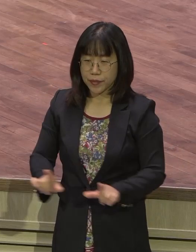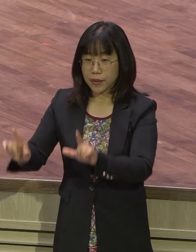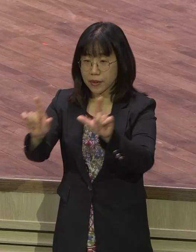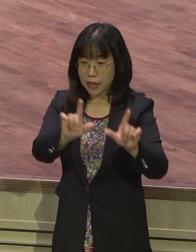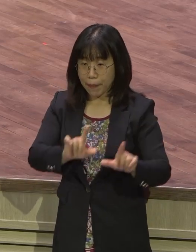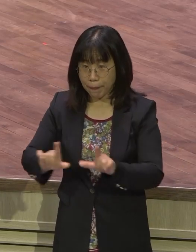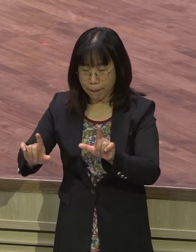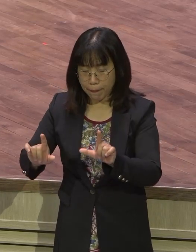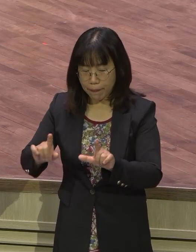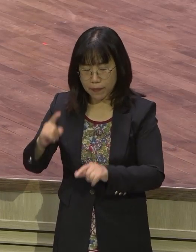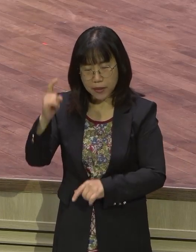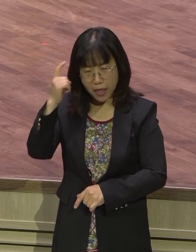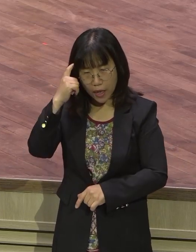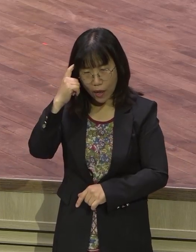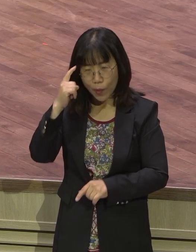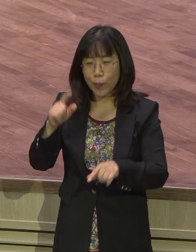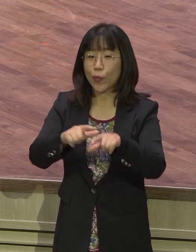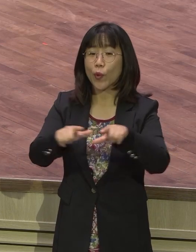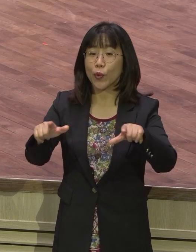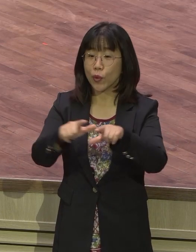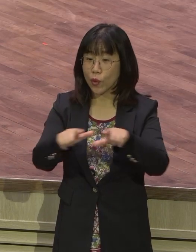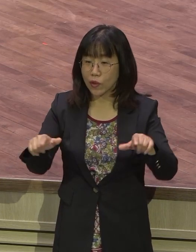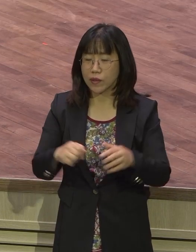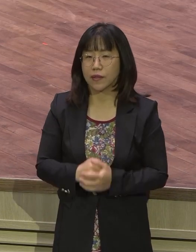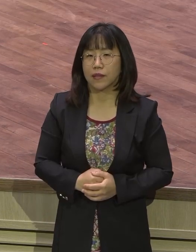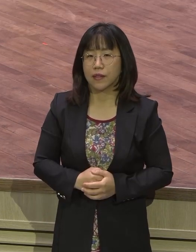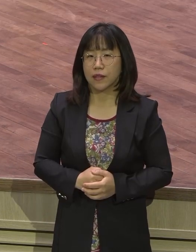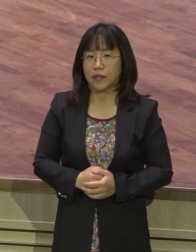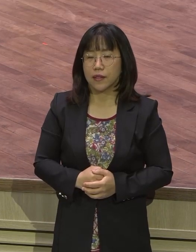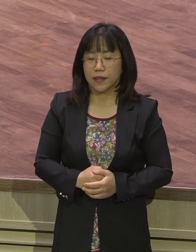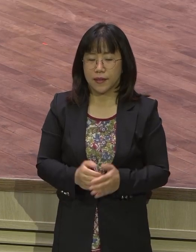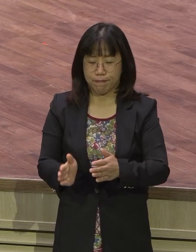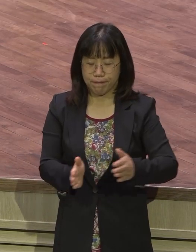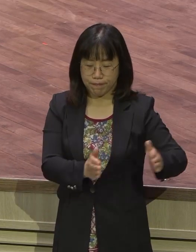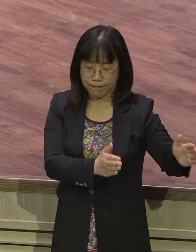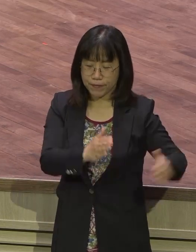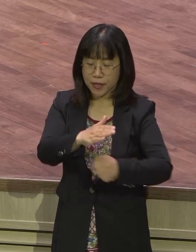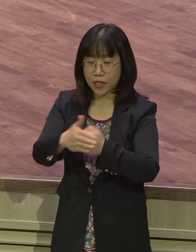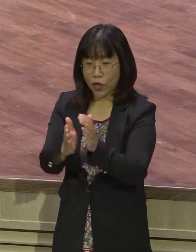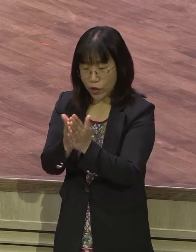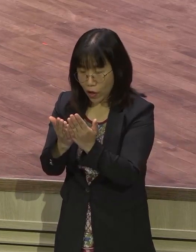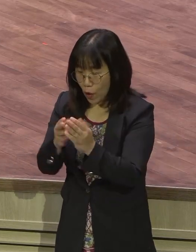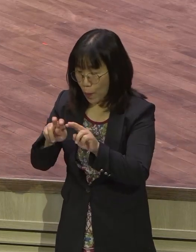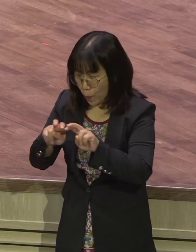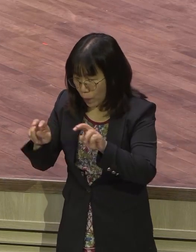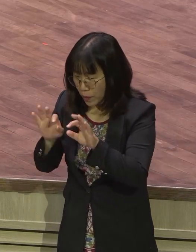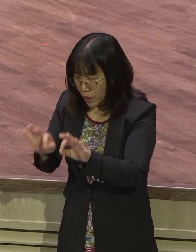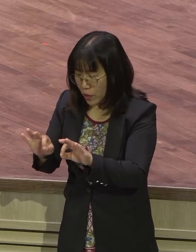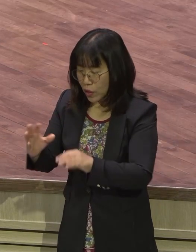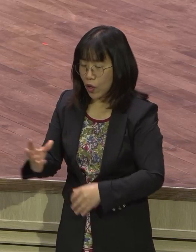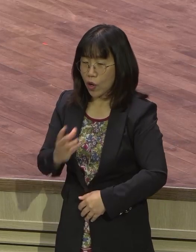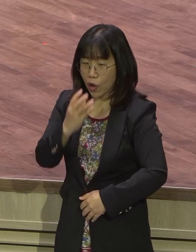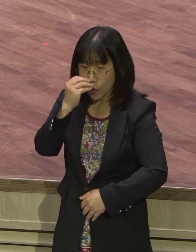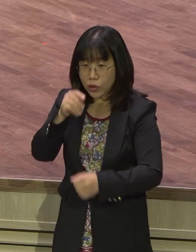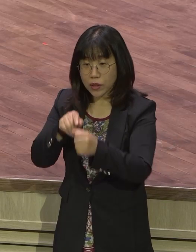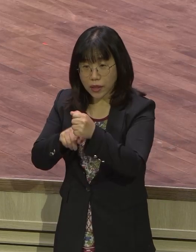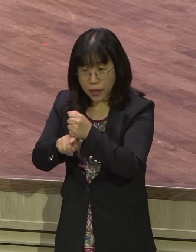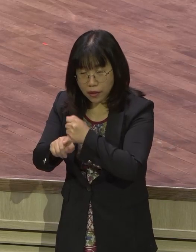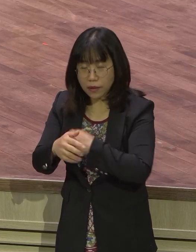된다라는 생각을 합니다. 그런데 성경에서 말하는 거룩은 그 의미가 아닙니다. 잘 들으세요.